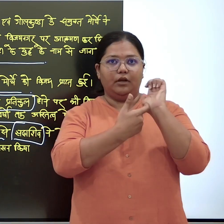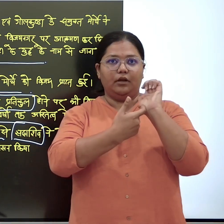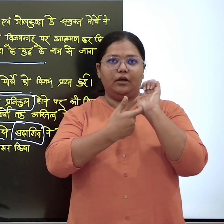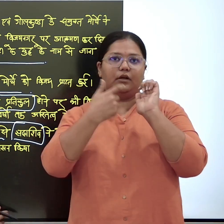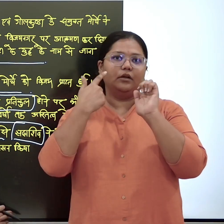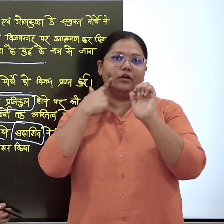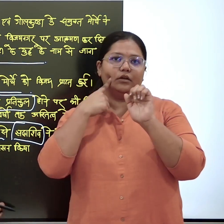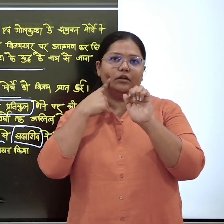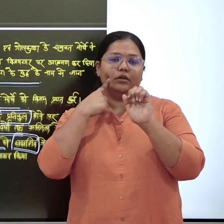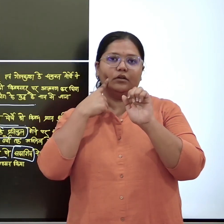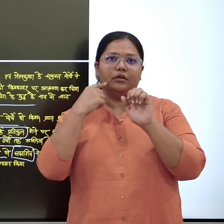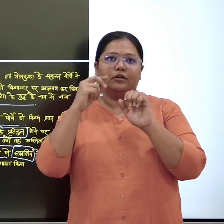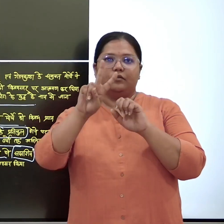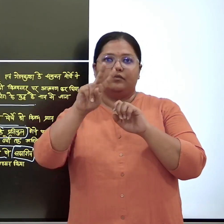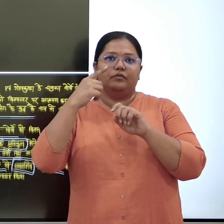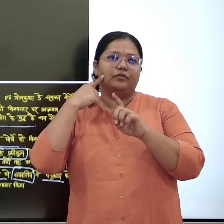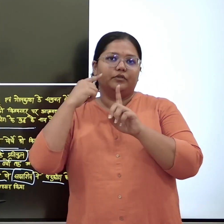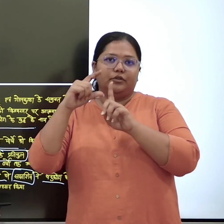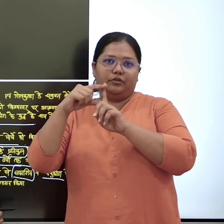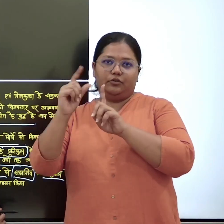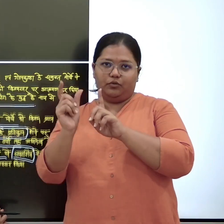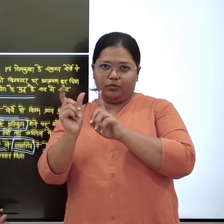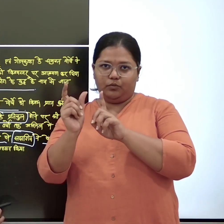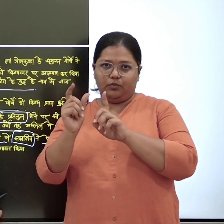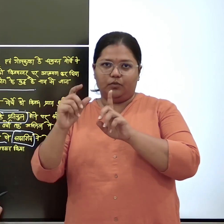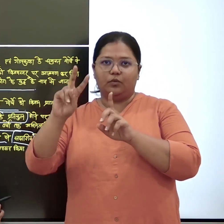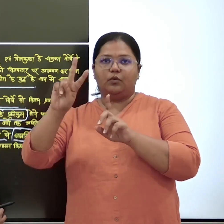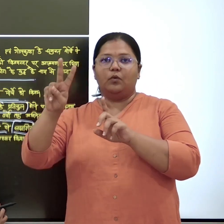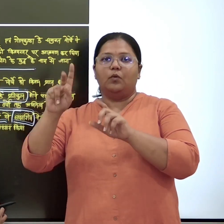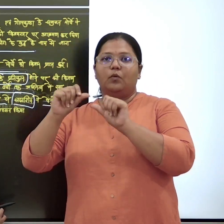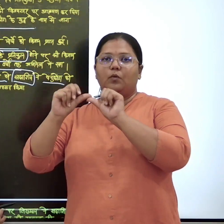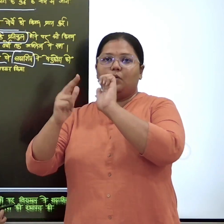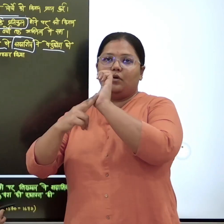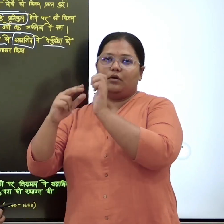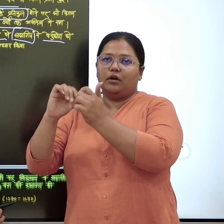अरिविडु वंश। अब ये अरिविडु वंश कब आया,